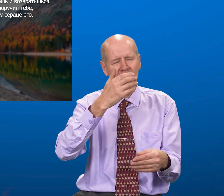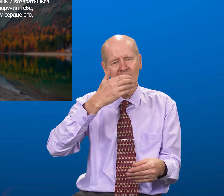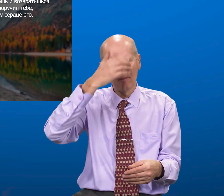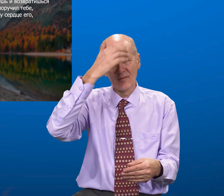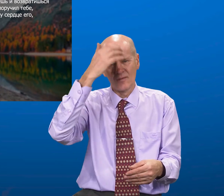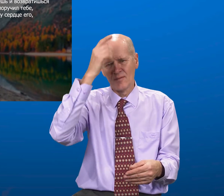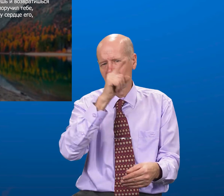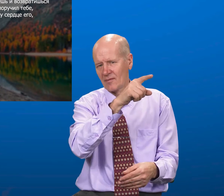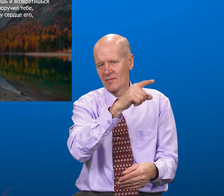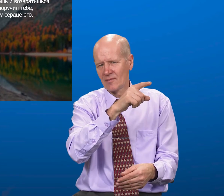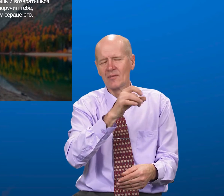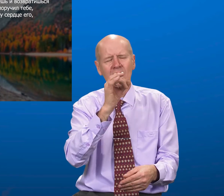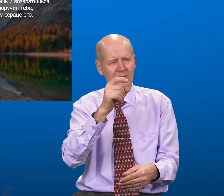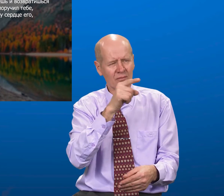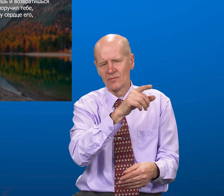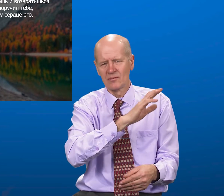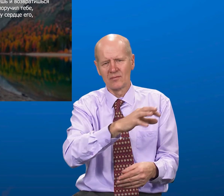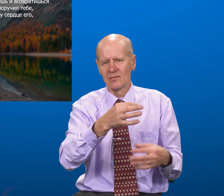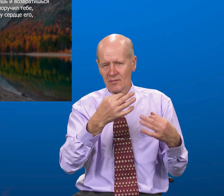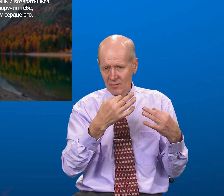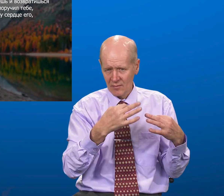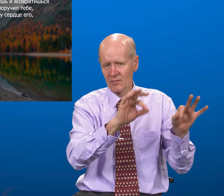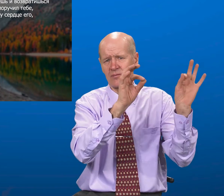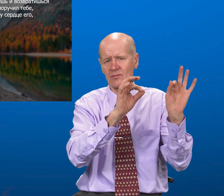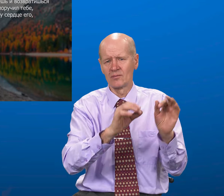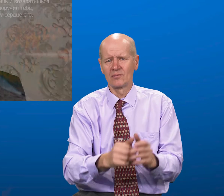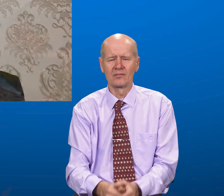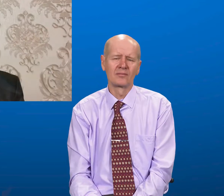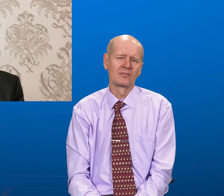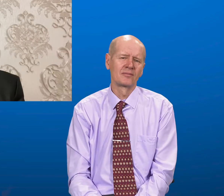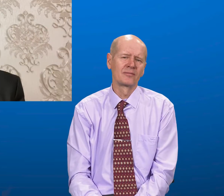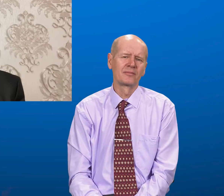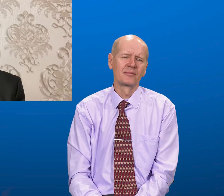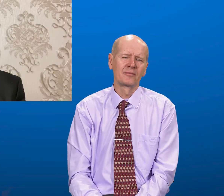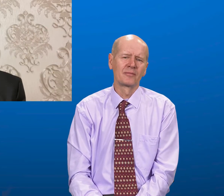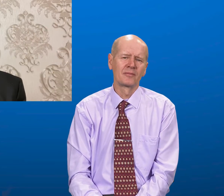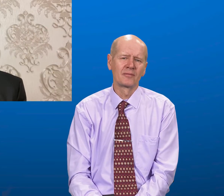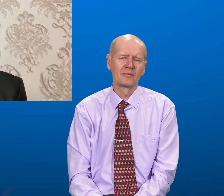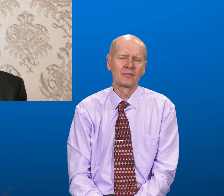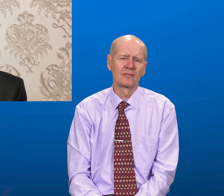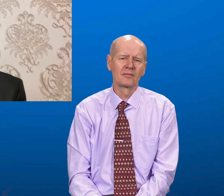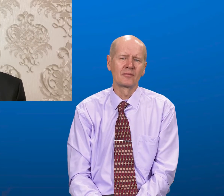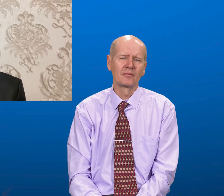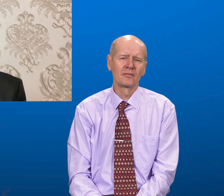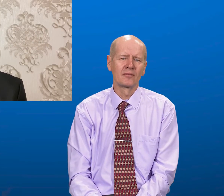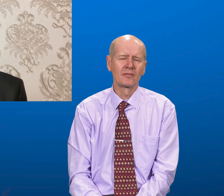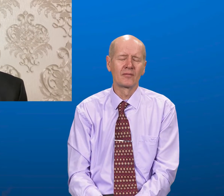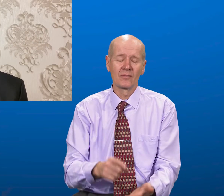сердце его, и он не отпустит народа. Неужели Господь и в самом